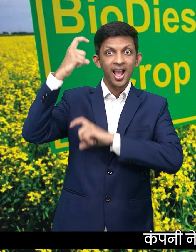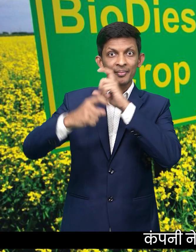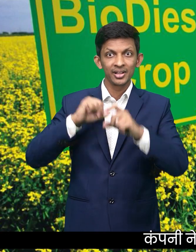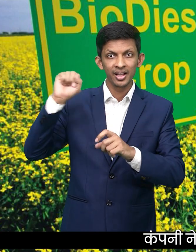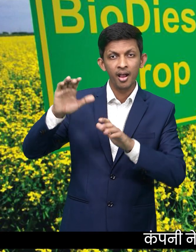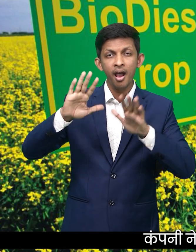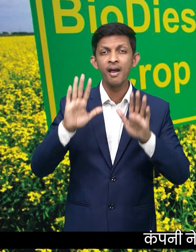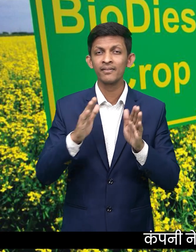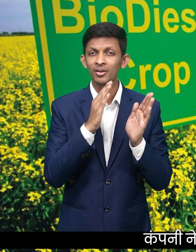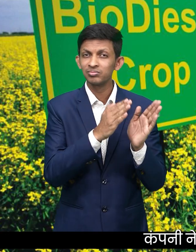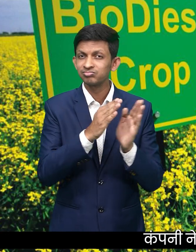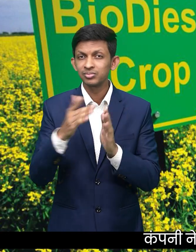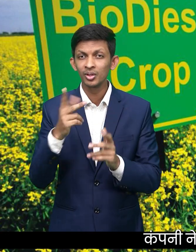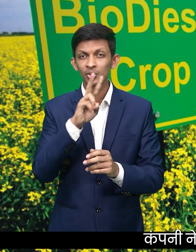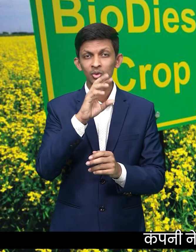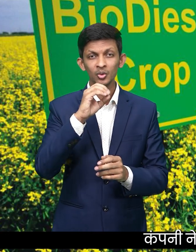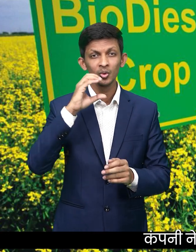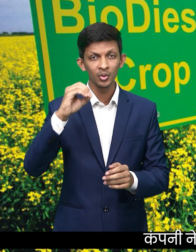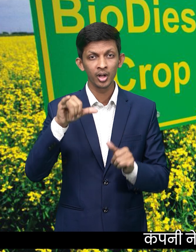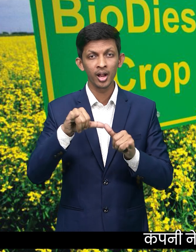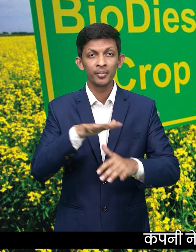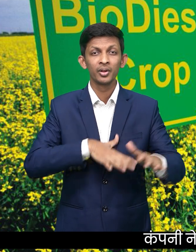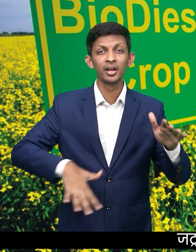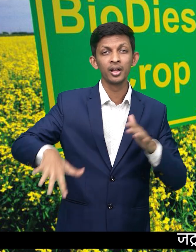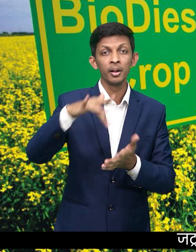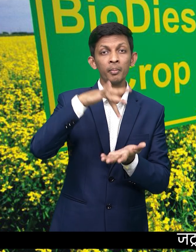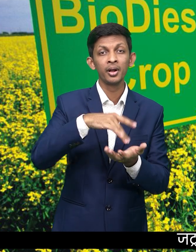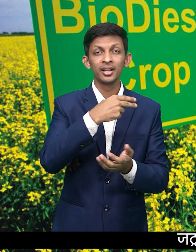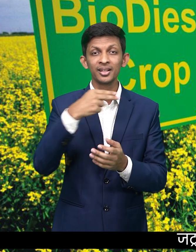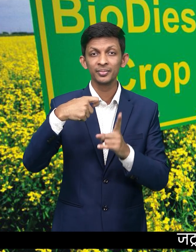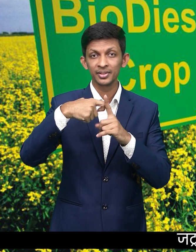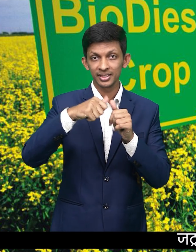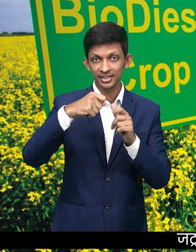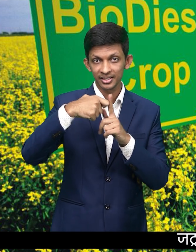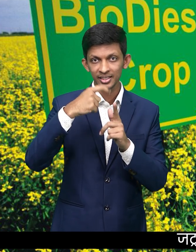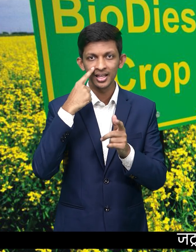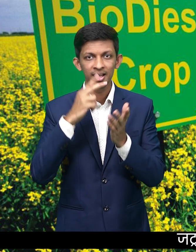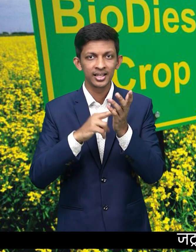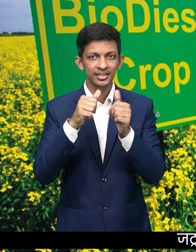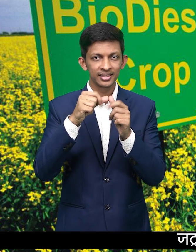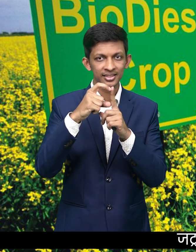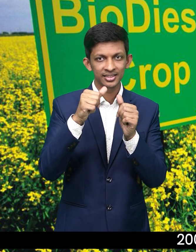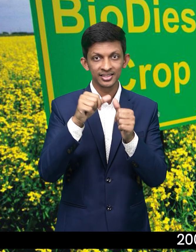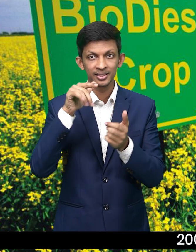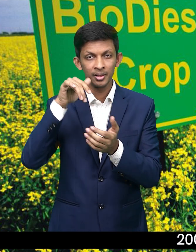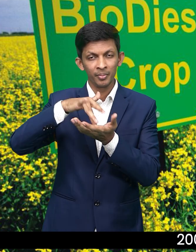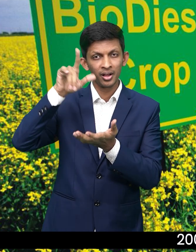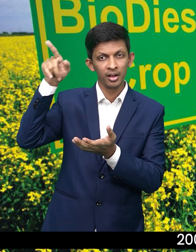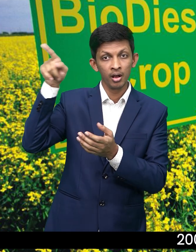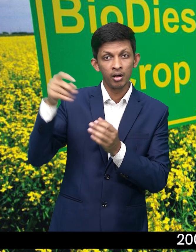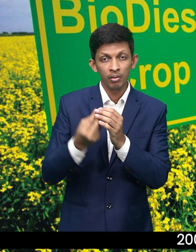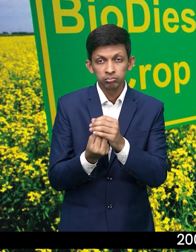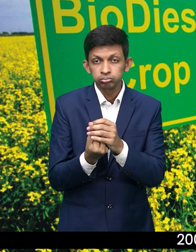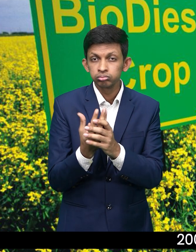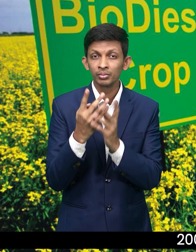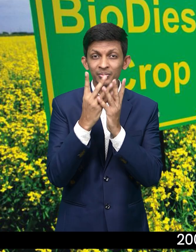कंपनी ने उच्च गुणवत्ता वाले बायोडीजल के लिए जेट्रोफा उगाने के लिए काकीनाडा में 200 एकड़